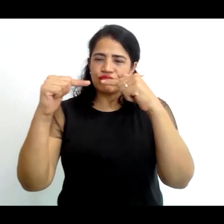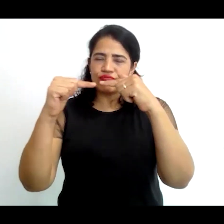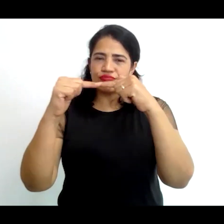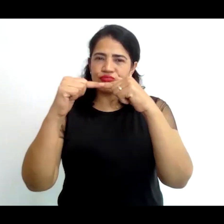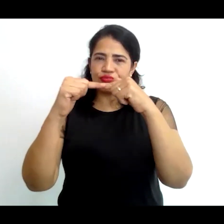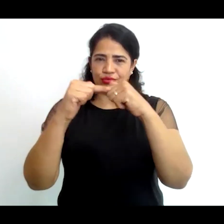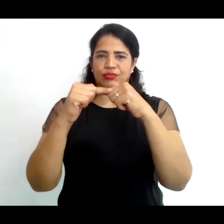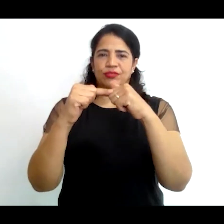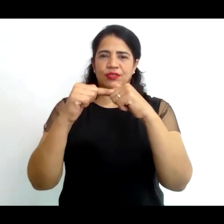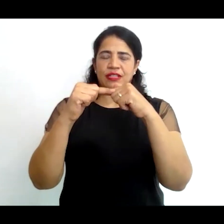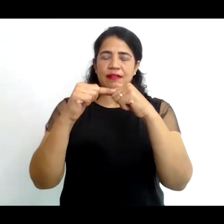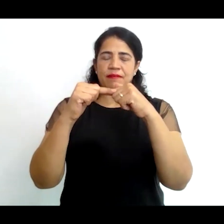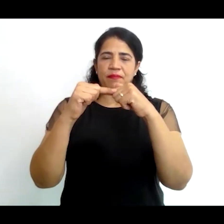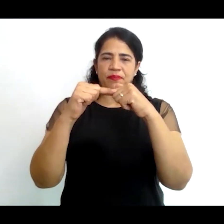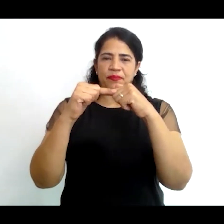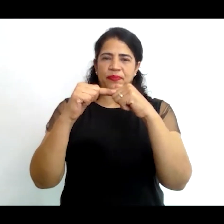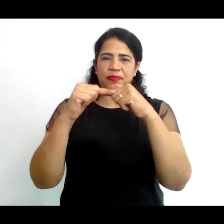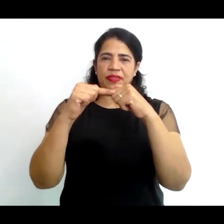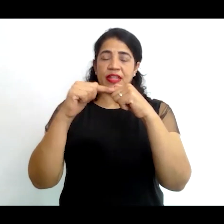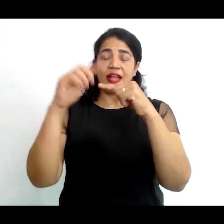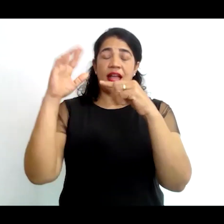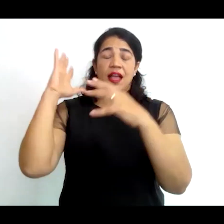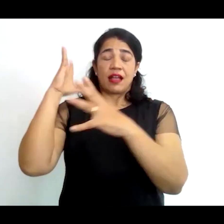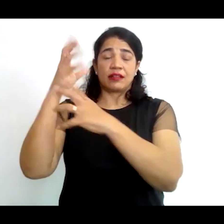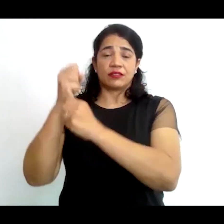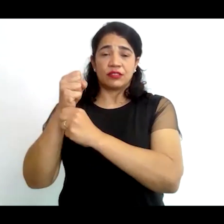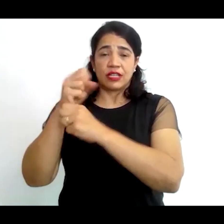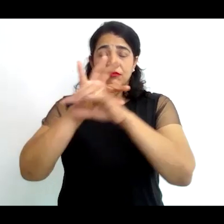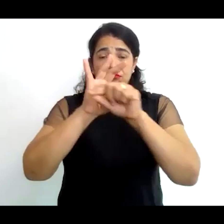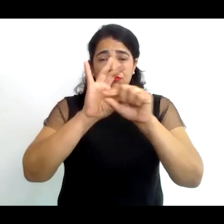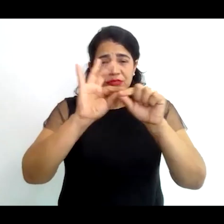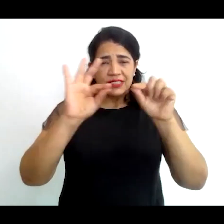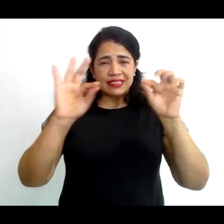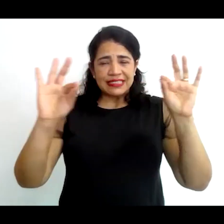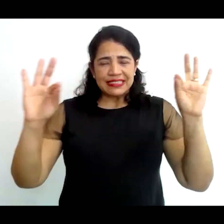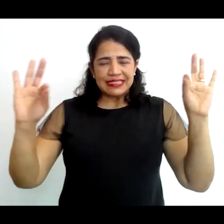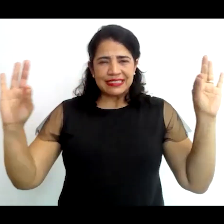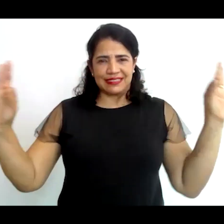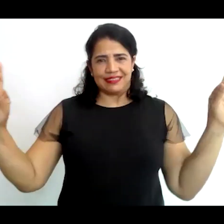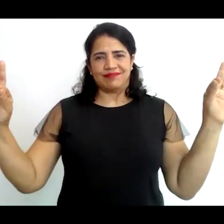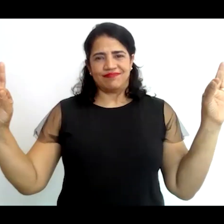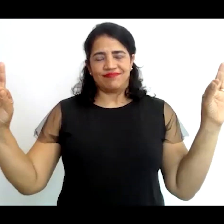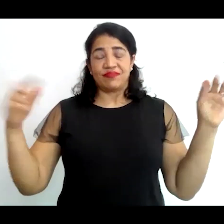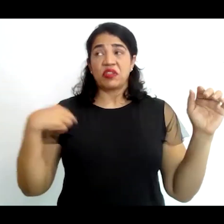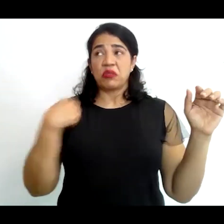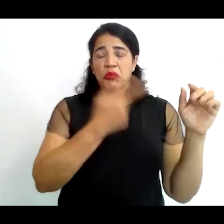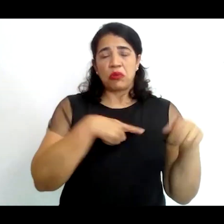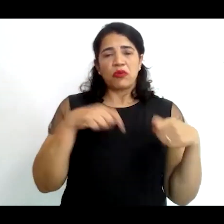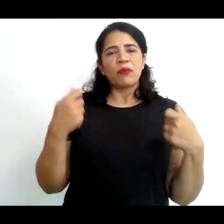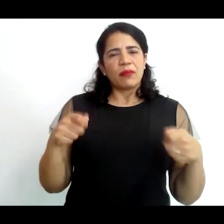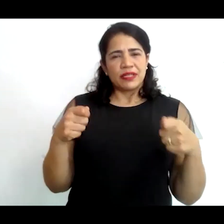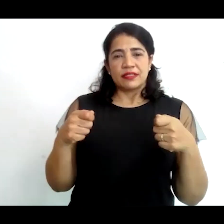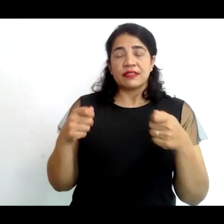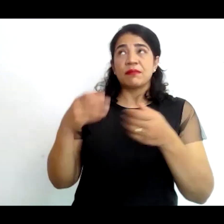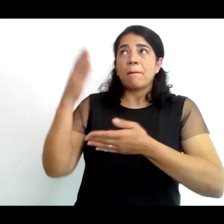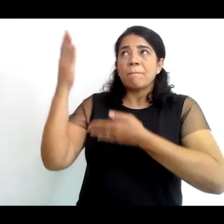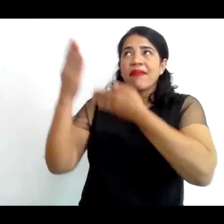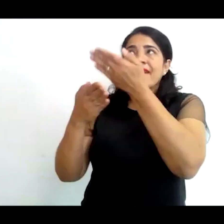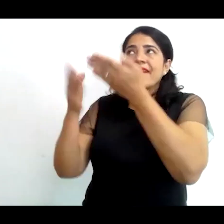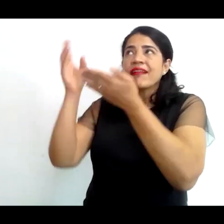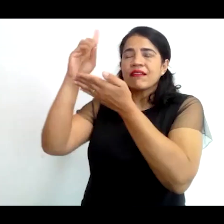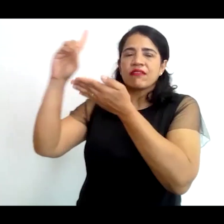como Deus anda no tratamento conosco, andar nessa linha que pertence à